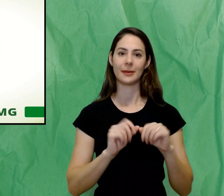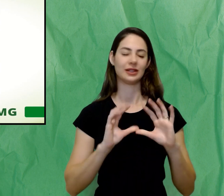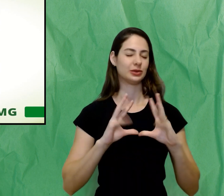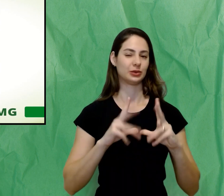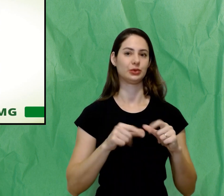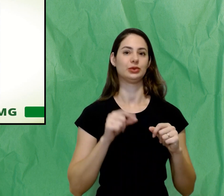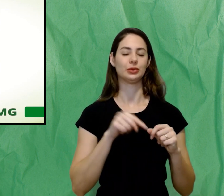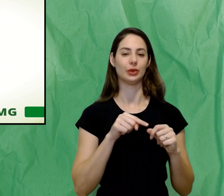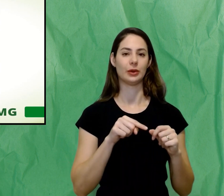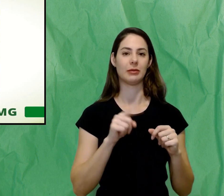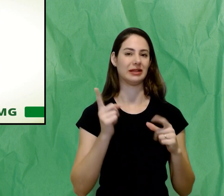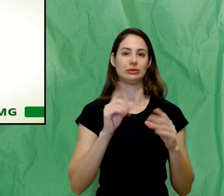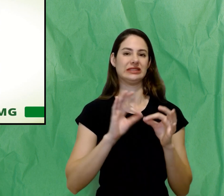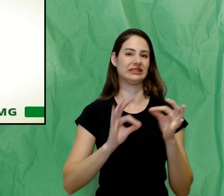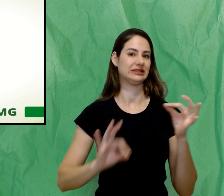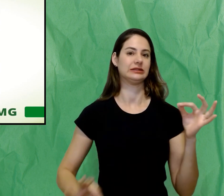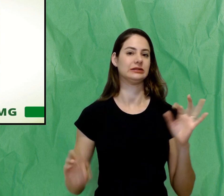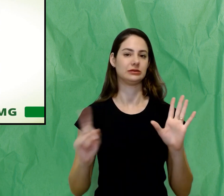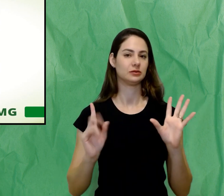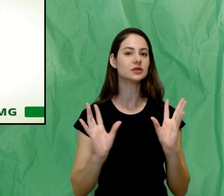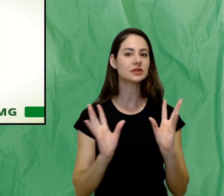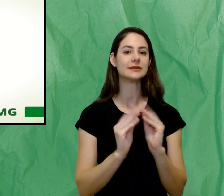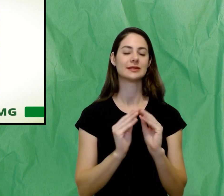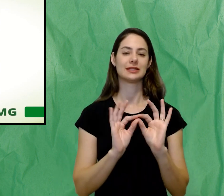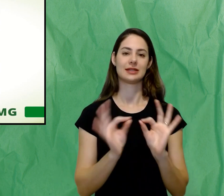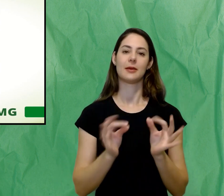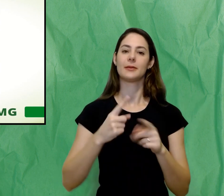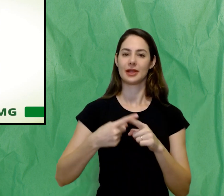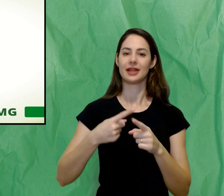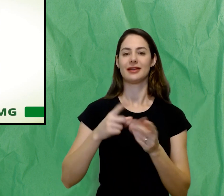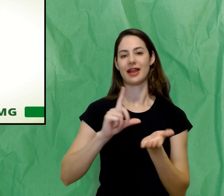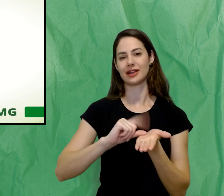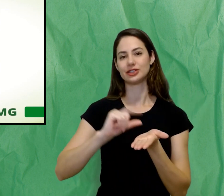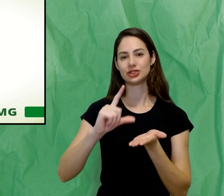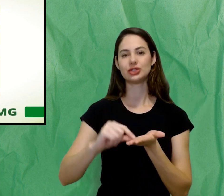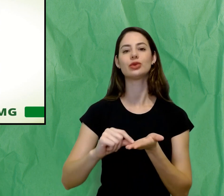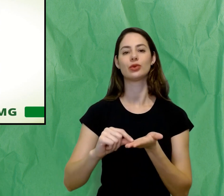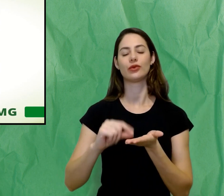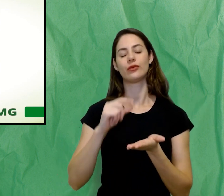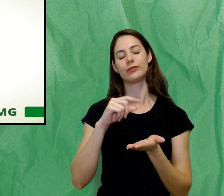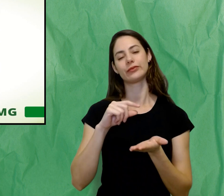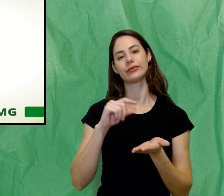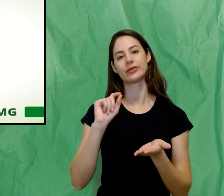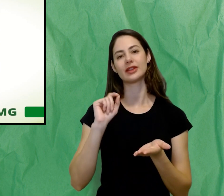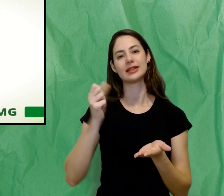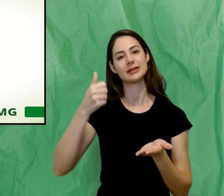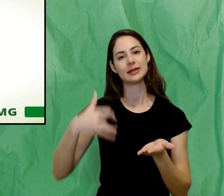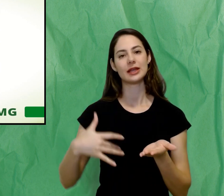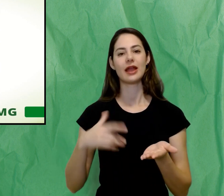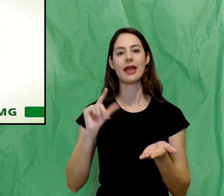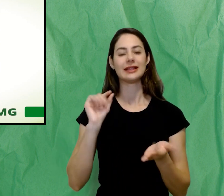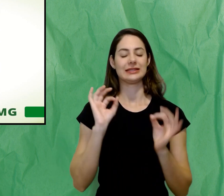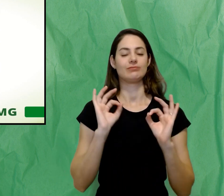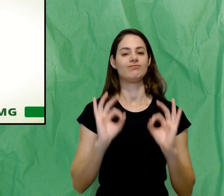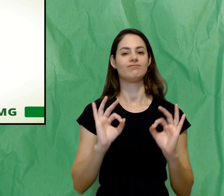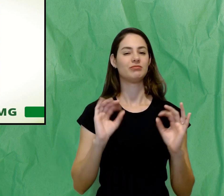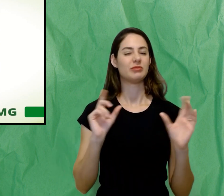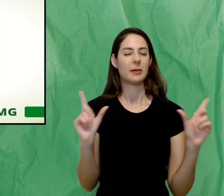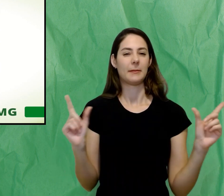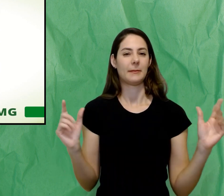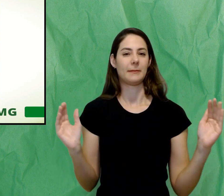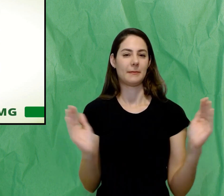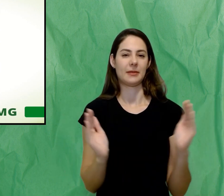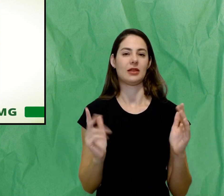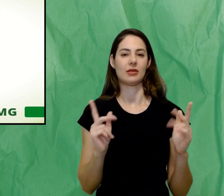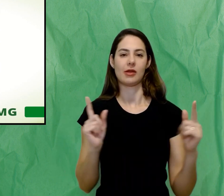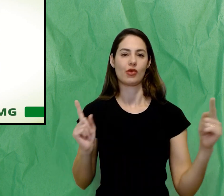maneira não muito extensa, tá? O artigo, como disse lá Marconi e Lakatos, ele é pontual, ele é pequeno.